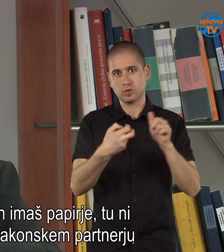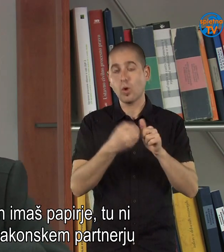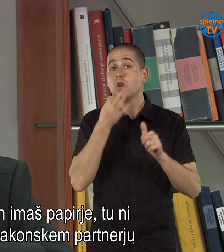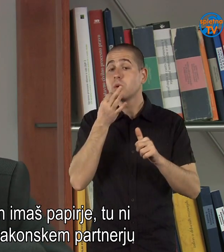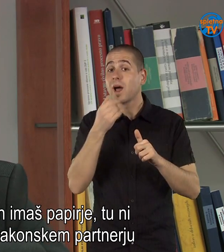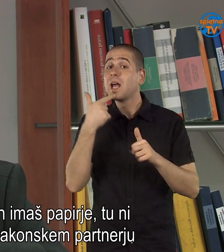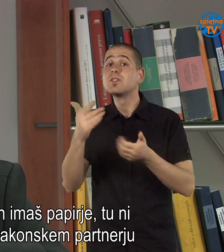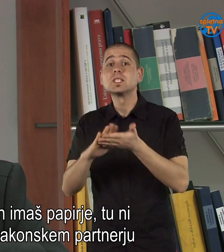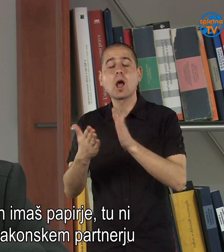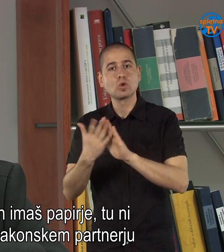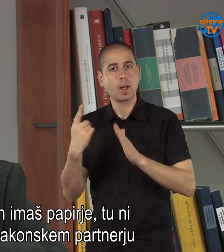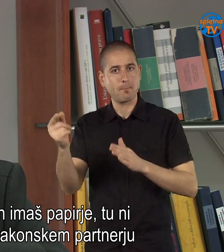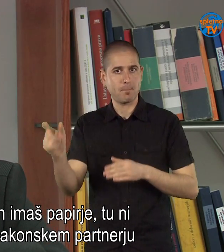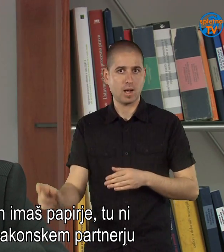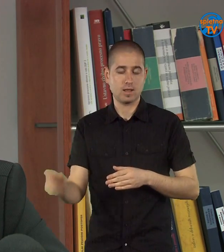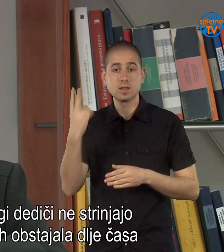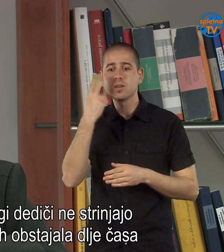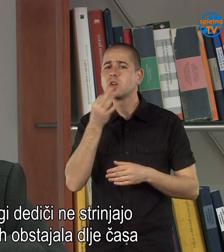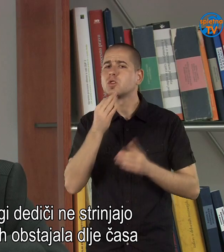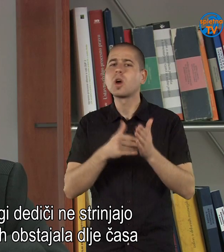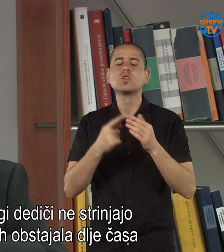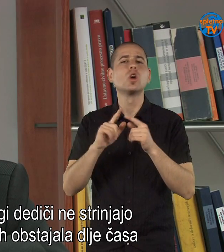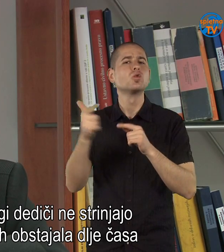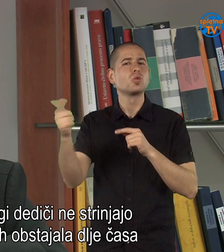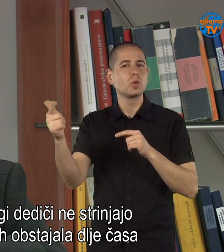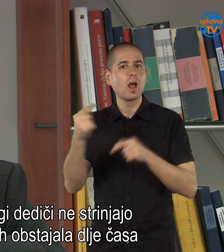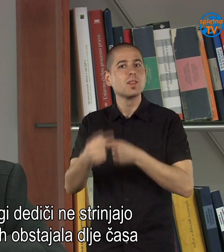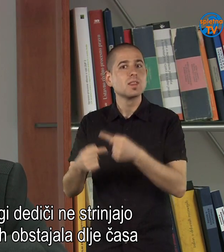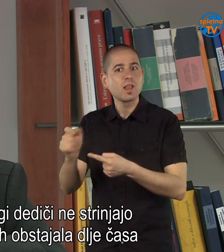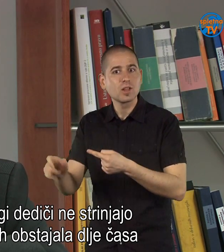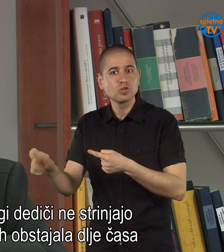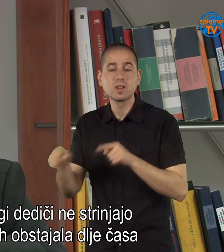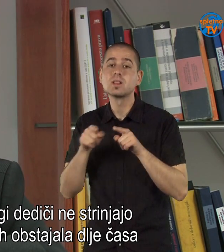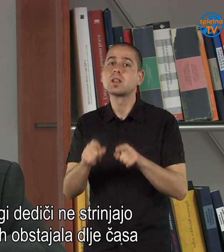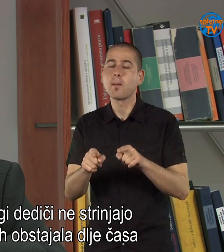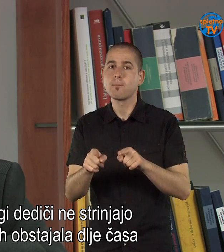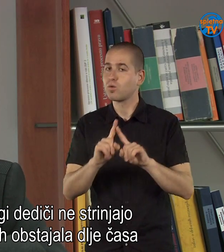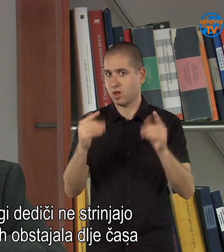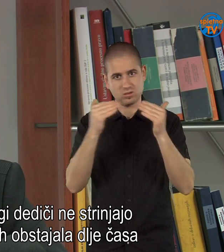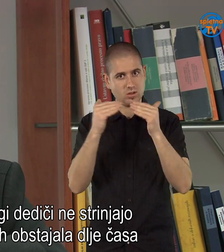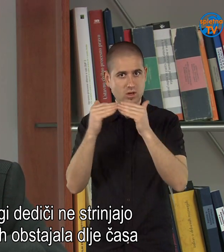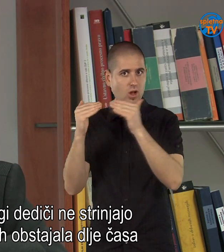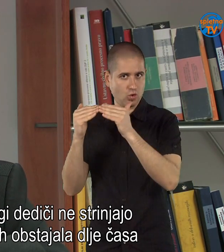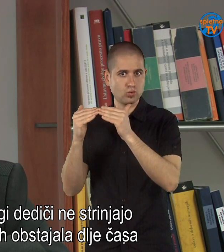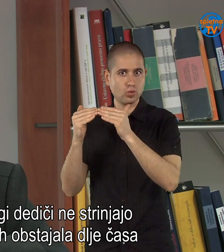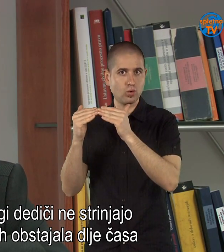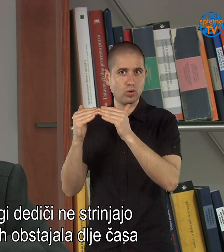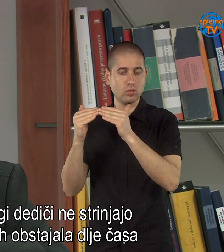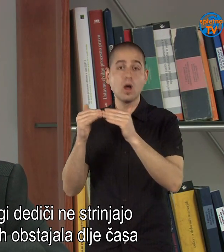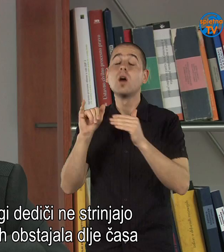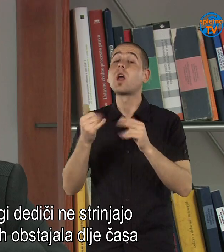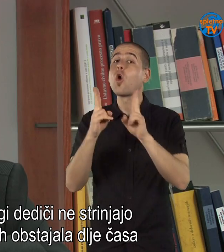tukaj ni težav, če pa je izvenzakonski partner, seveda, če se kakšni drugi dediči temu ne strinjajo s